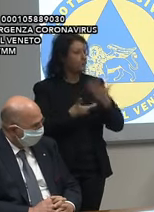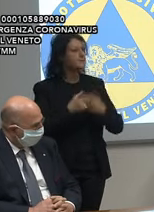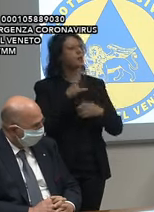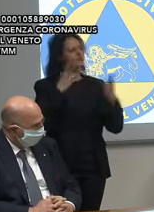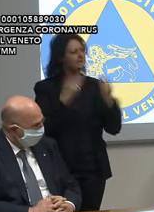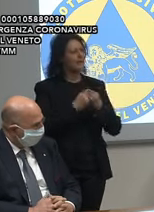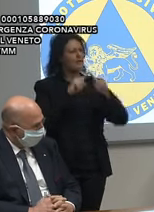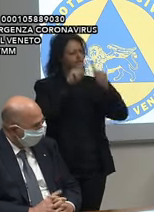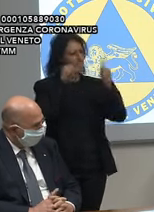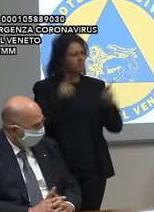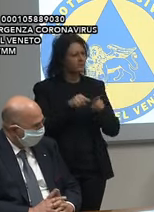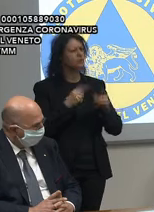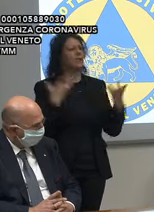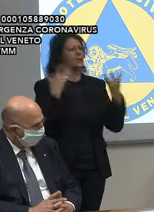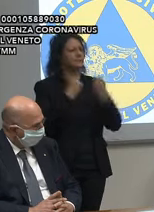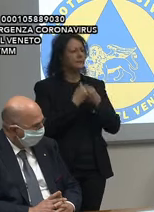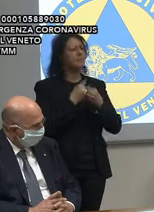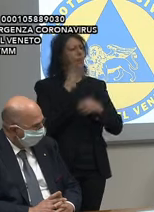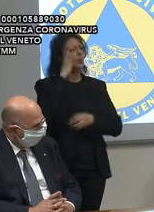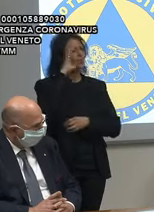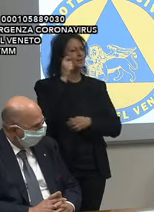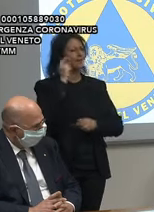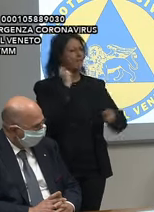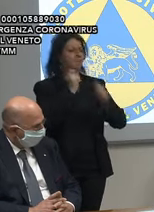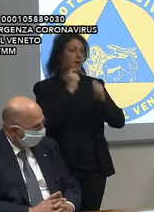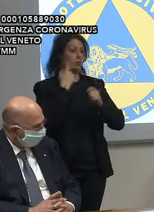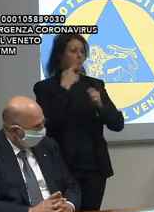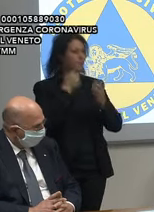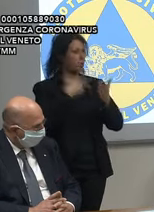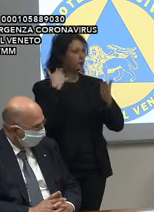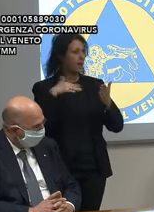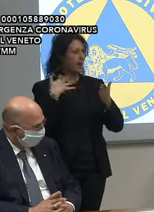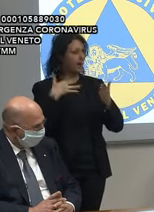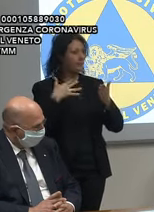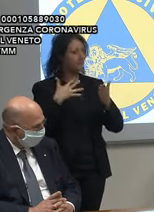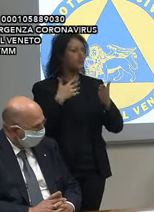provincia, l'Università di Padova, importantissima.